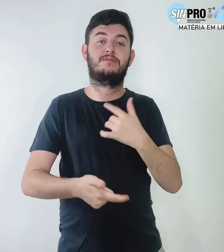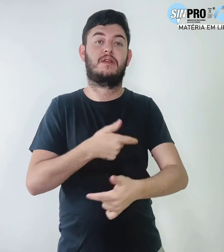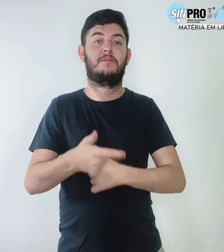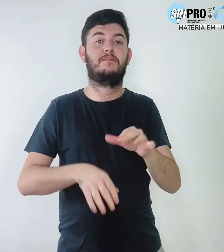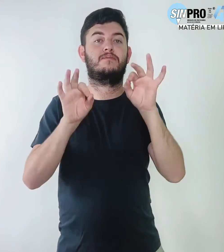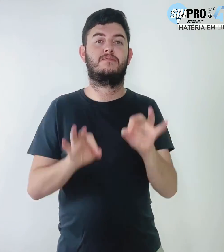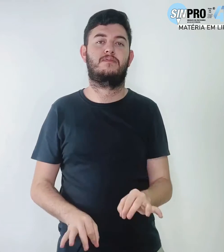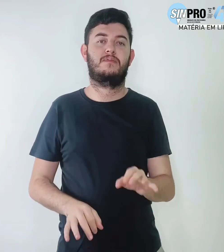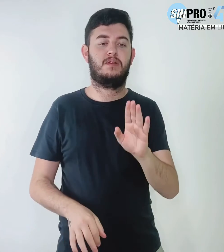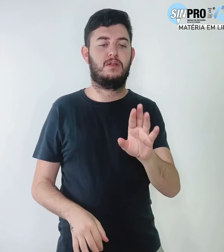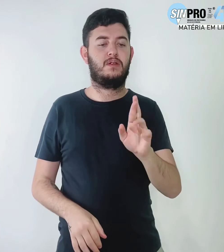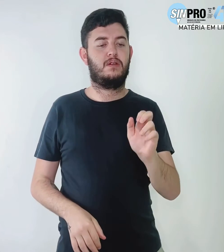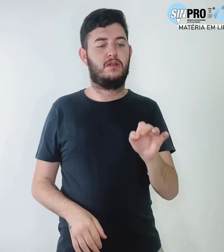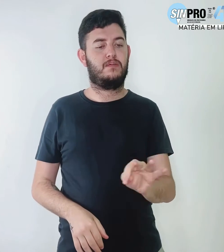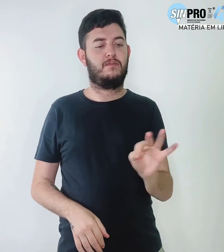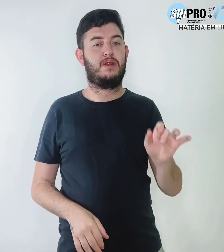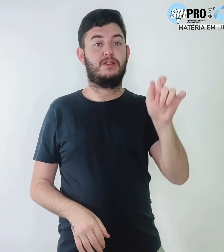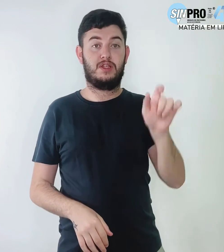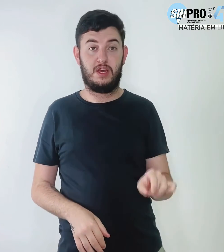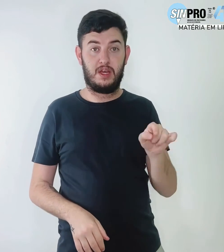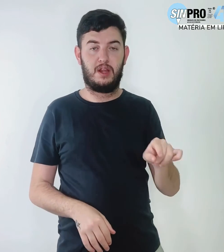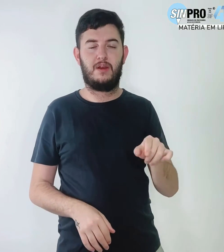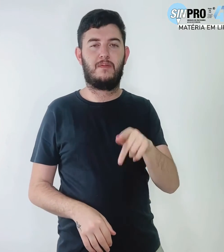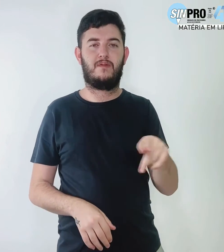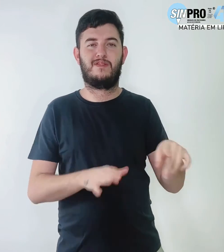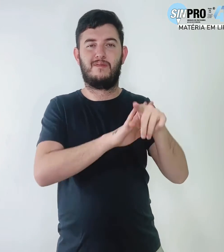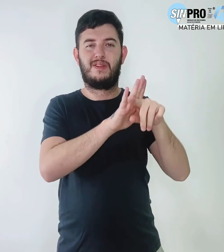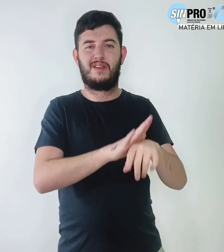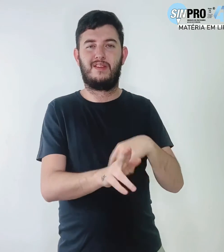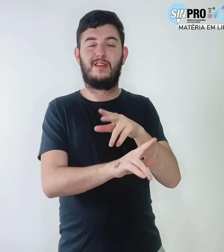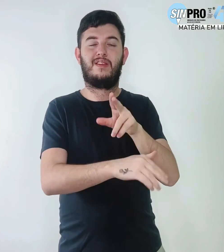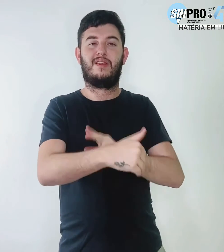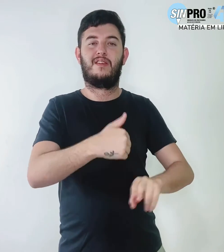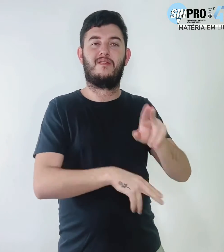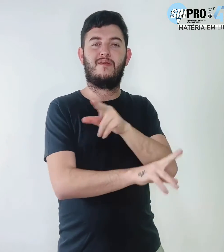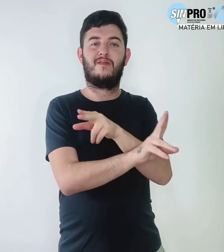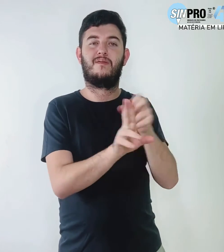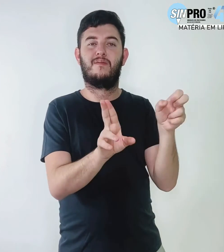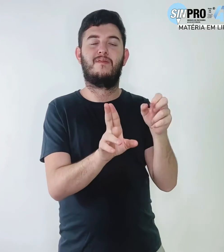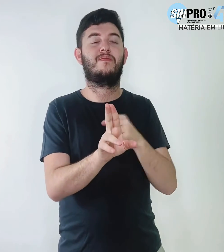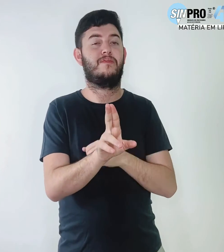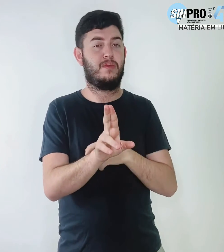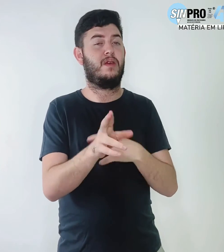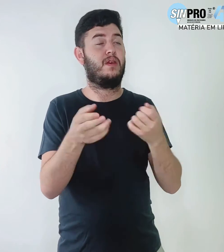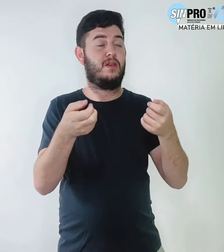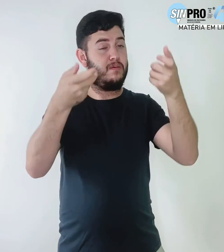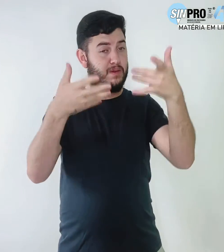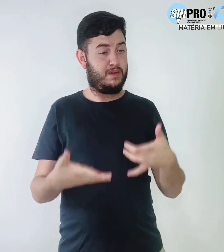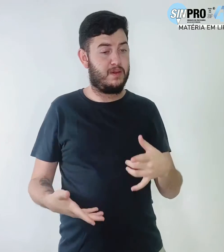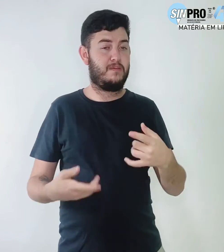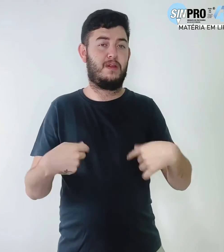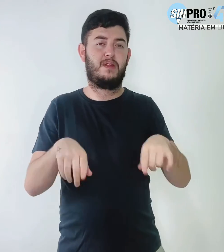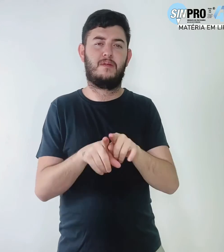seja efetiva, Brant afirma que é preciso construir redes de apoio social